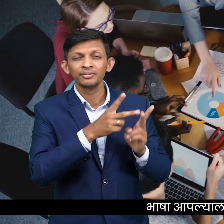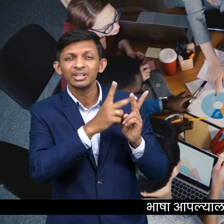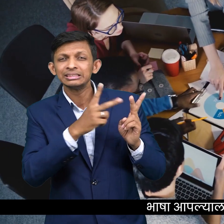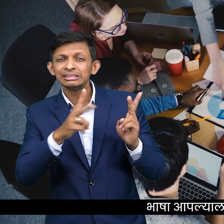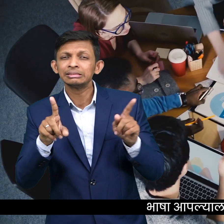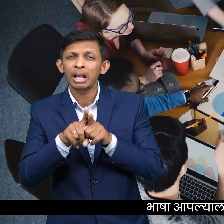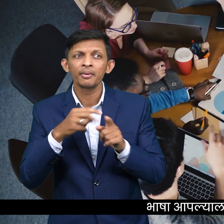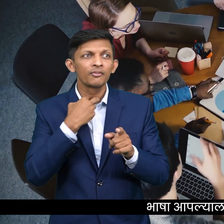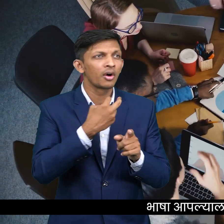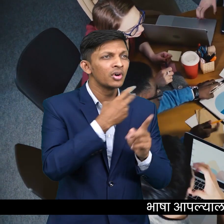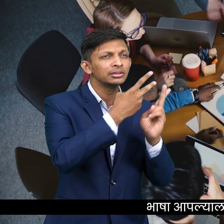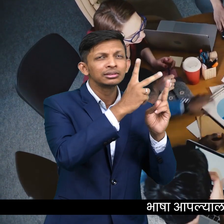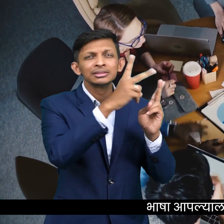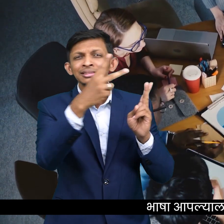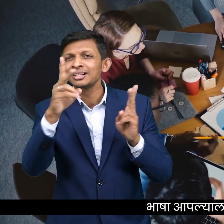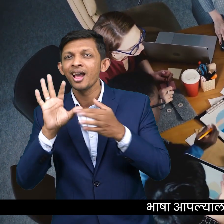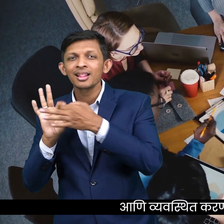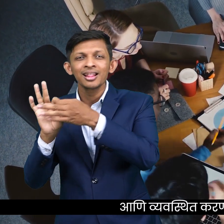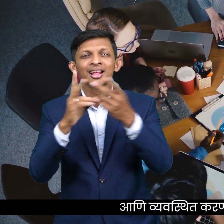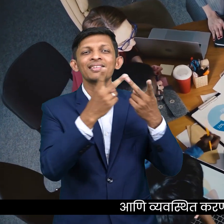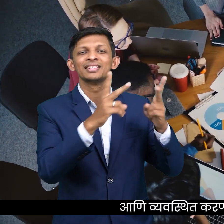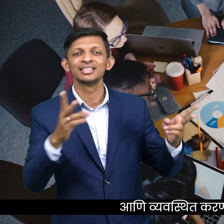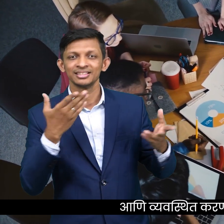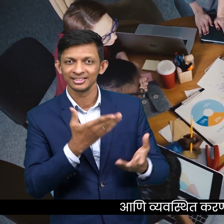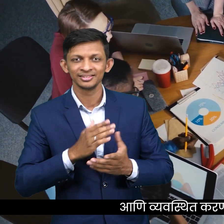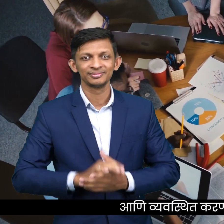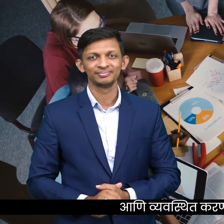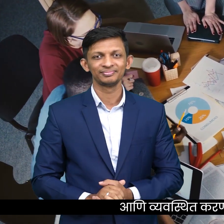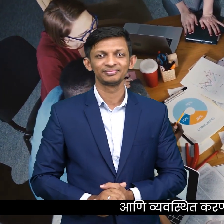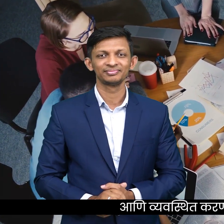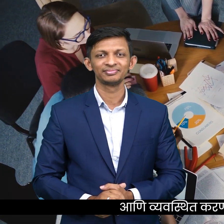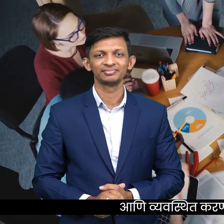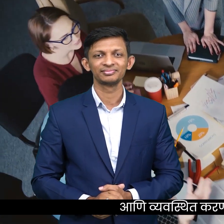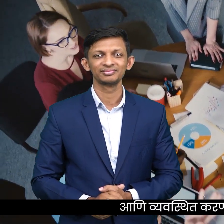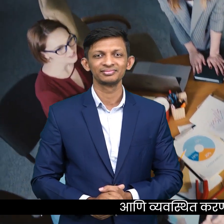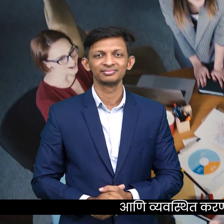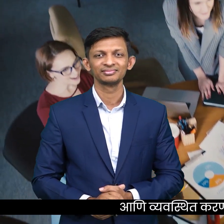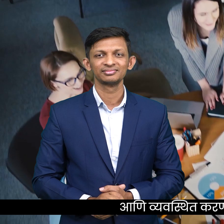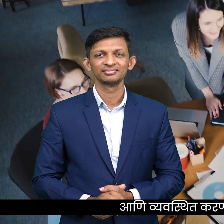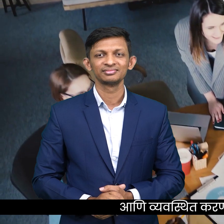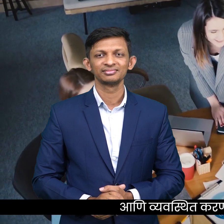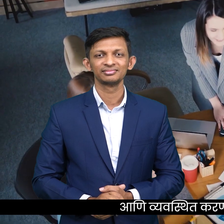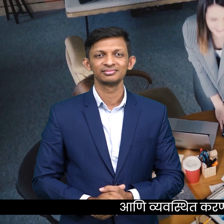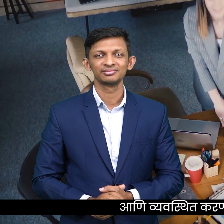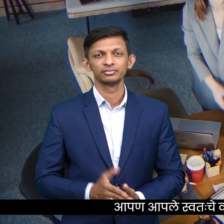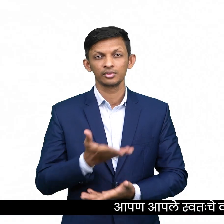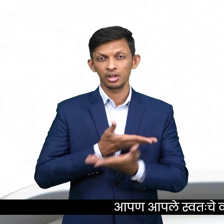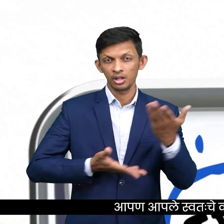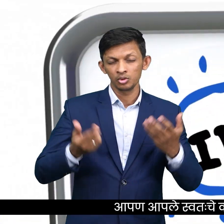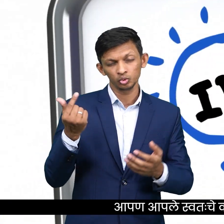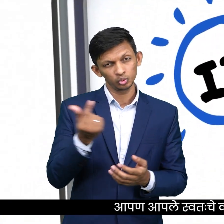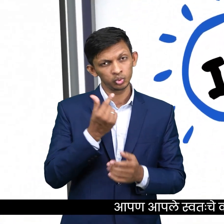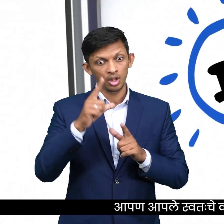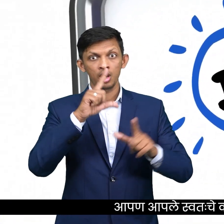भाषा आपल्याला अनेक गोष्टी सोप्या आणि व्यवस्थित करण्यास अनुमती देते, जसे की आपण